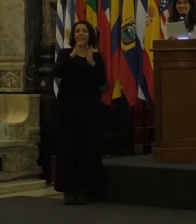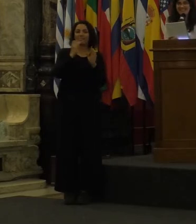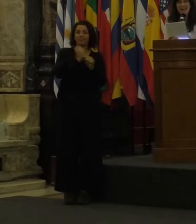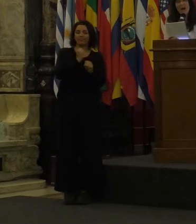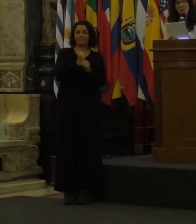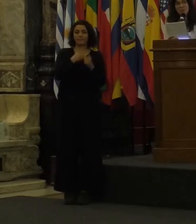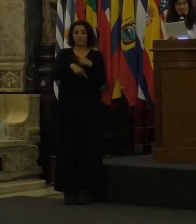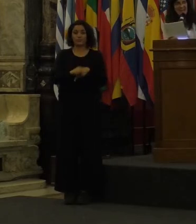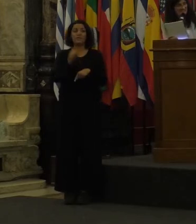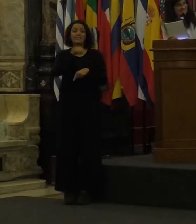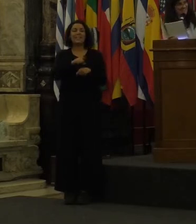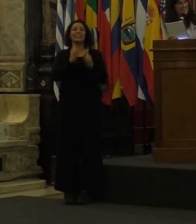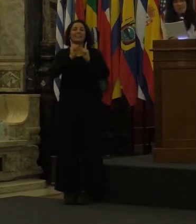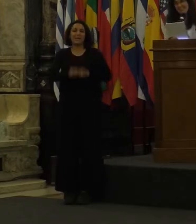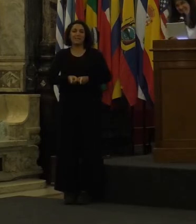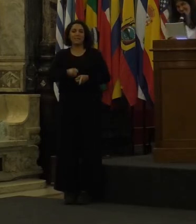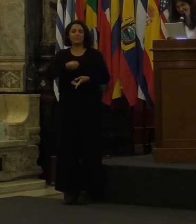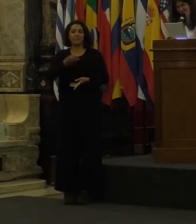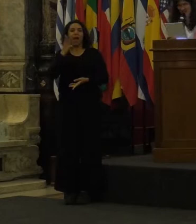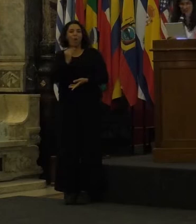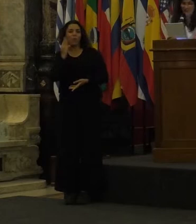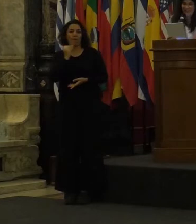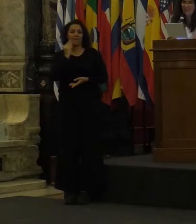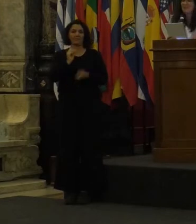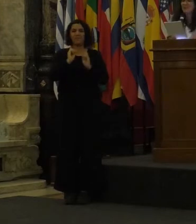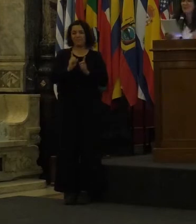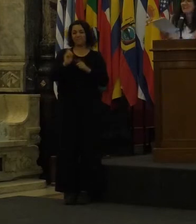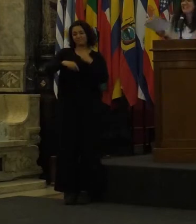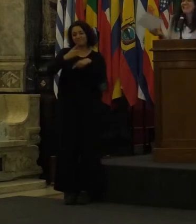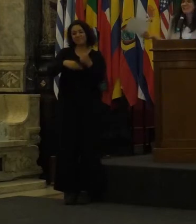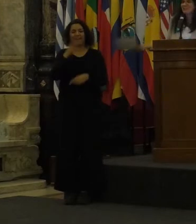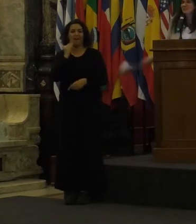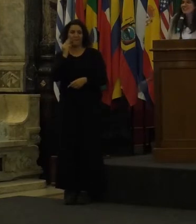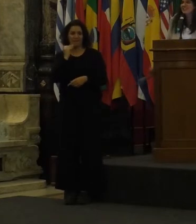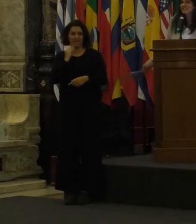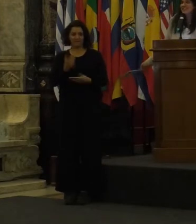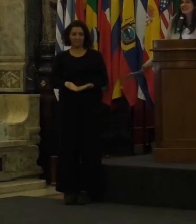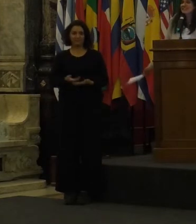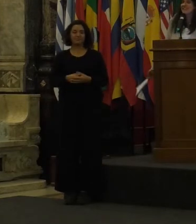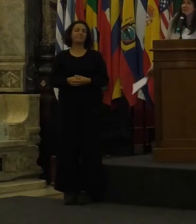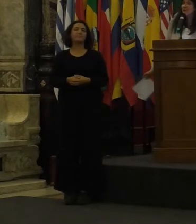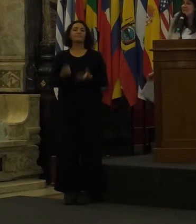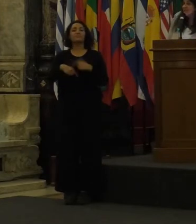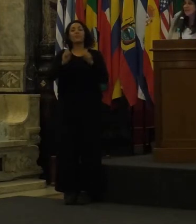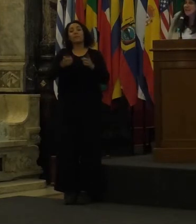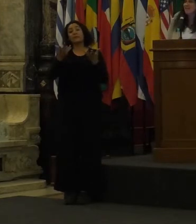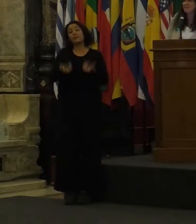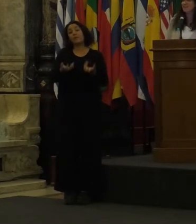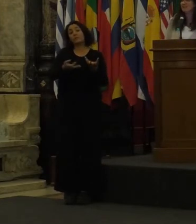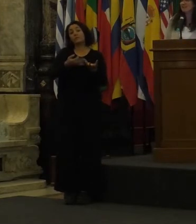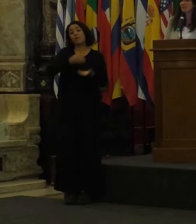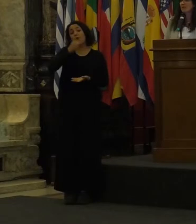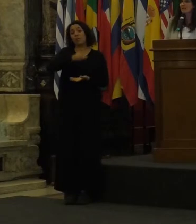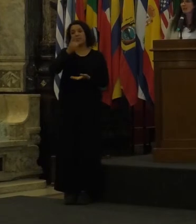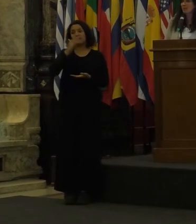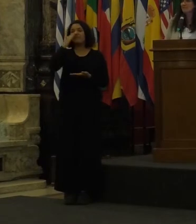además es abuela y lo va a seguir siendo. Bueno, queríamos decirles también que al final vamos